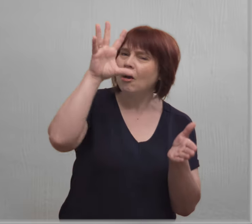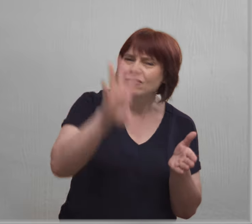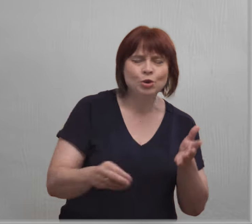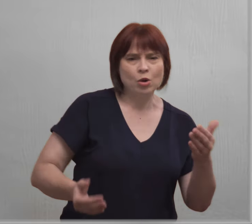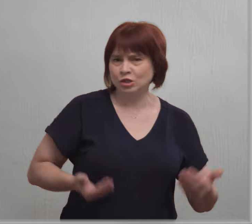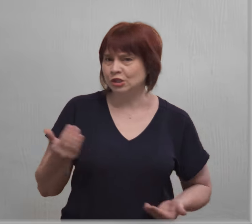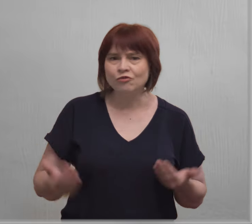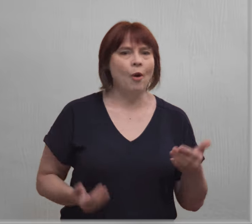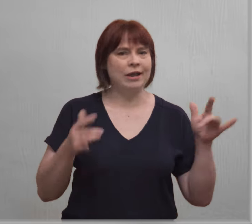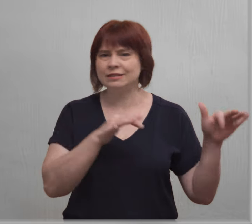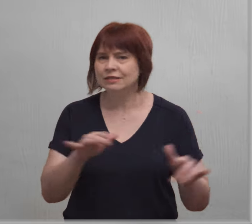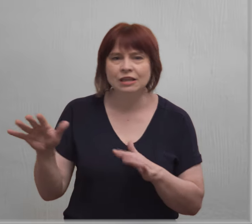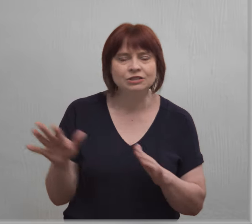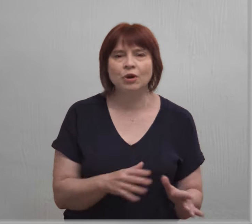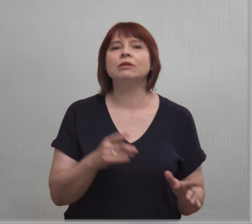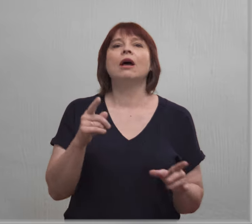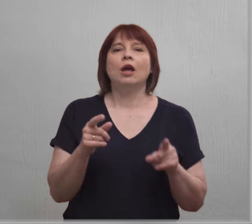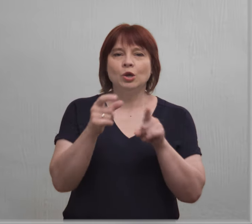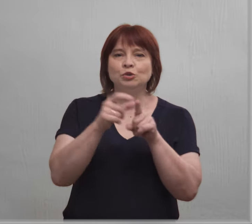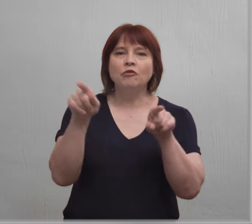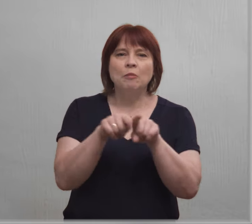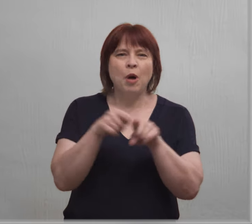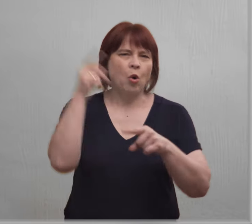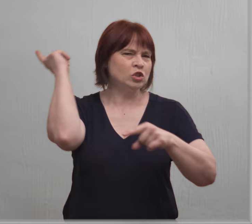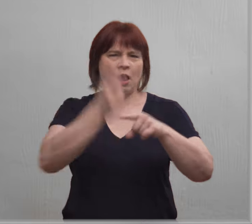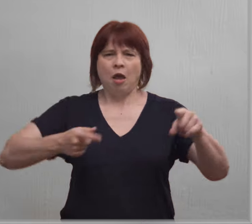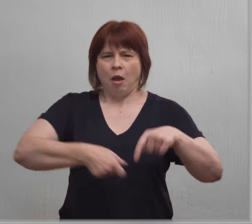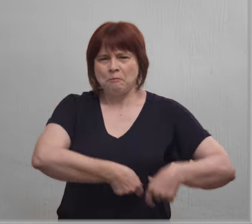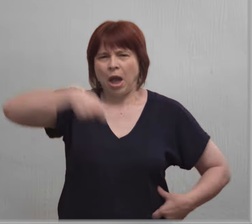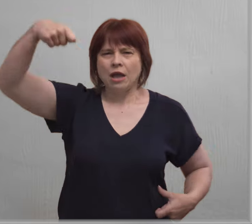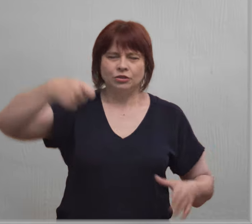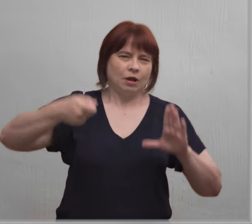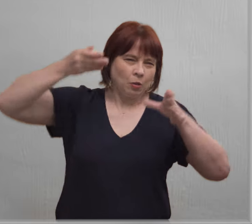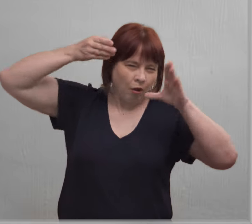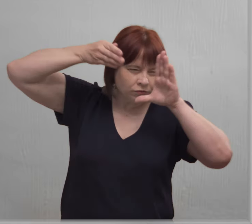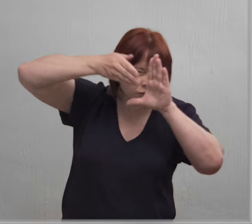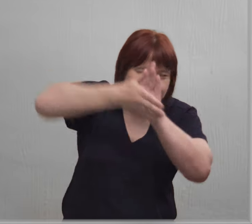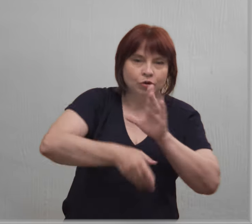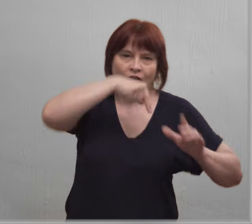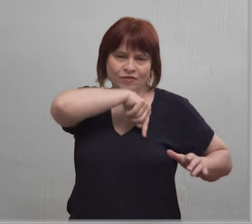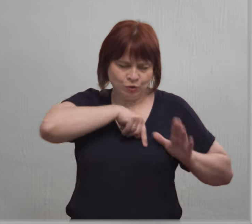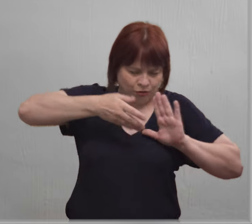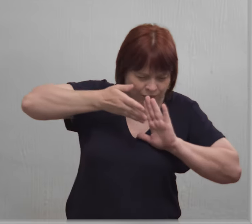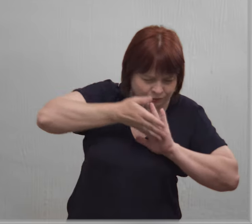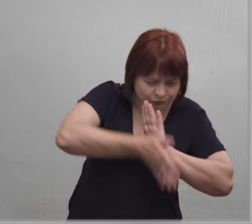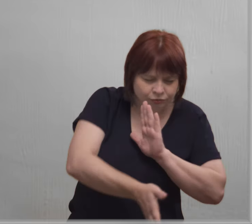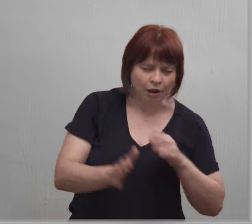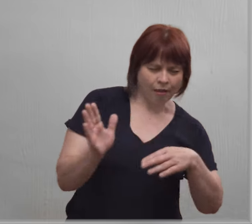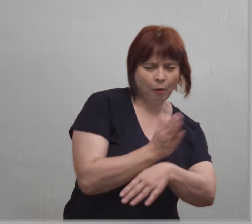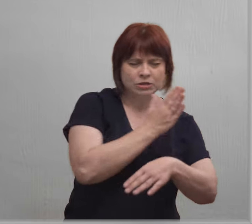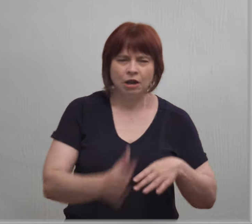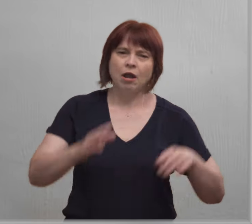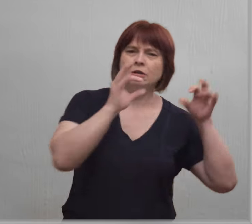Оно острее меча обоюдоострого, оно проникает, оно разделяет правильное от неправильного. И пускай решения в нашей жизни, Господь,